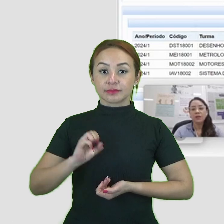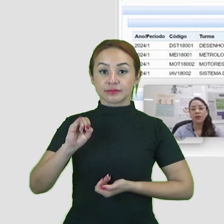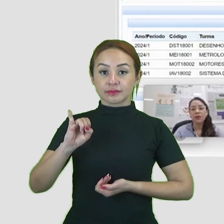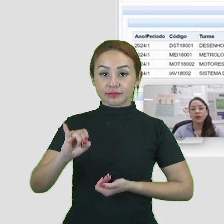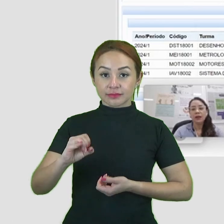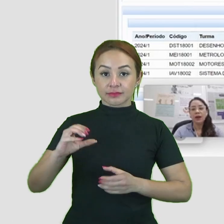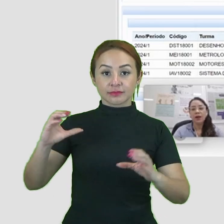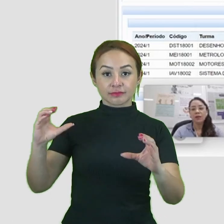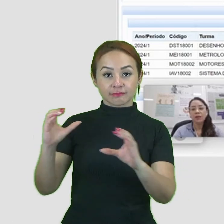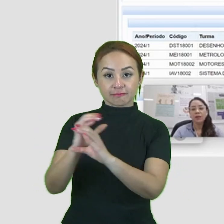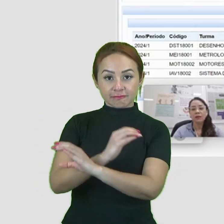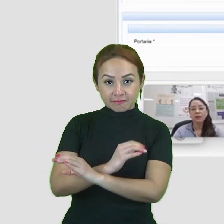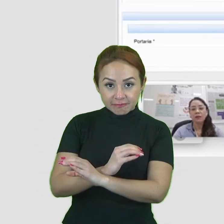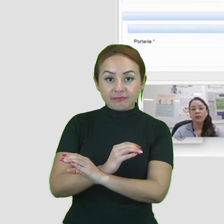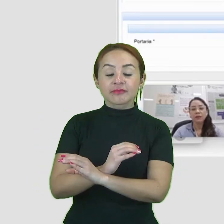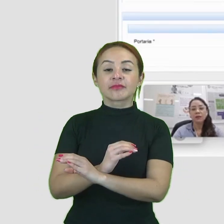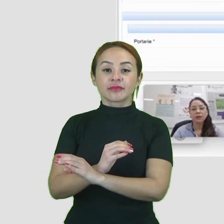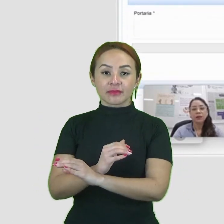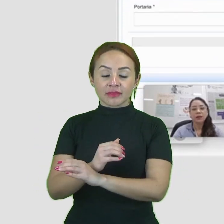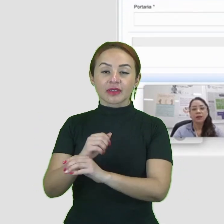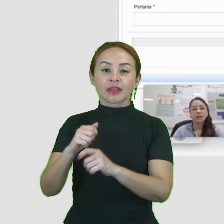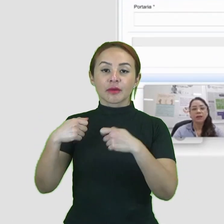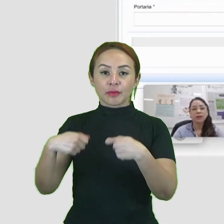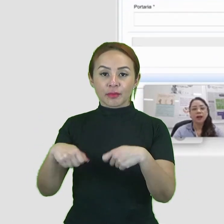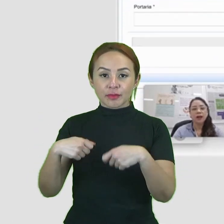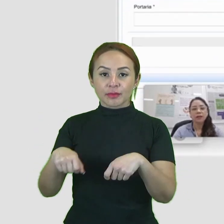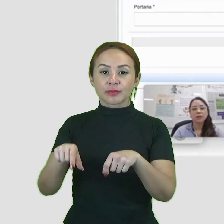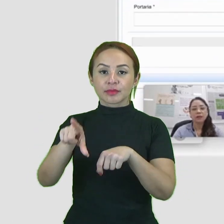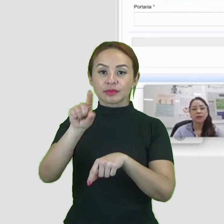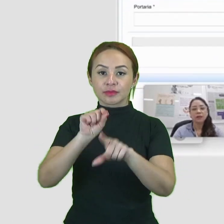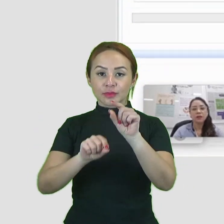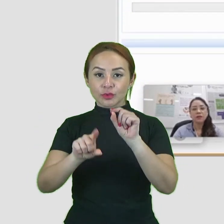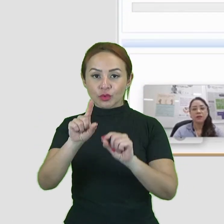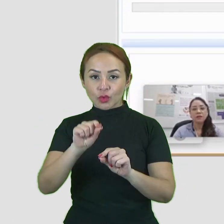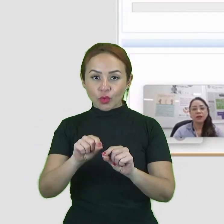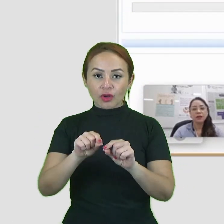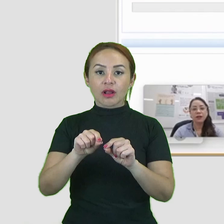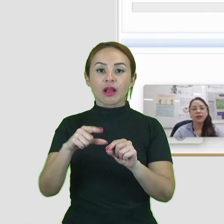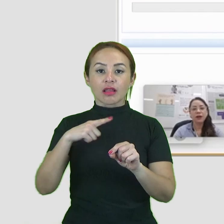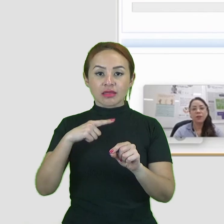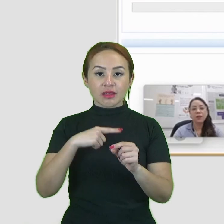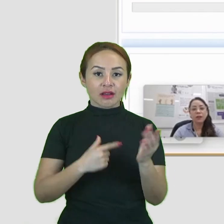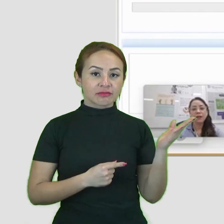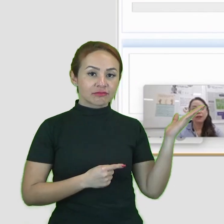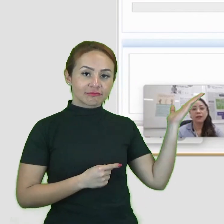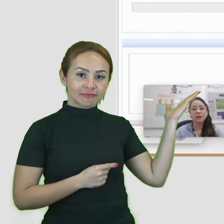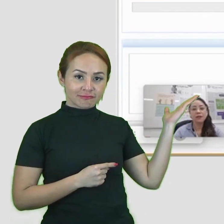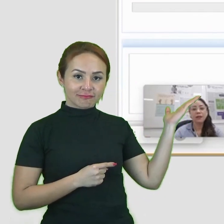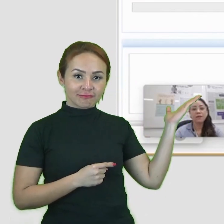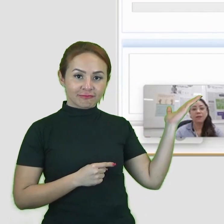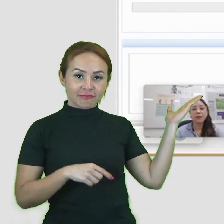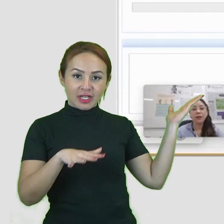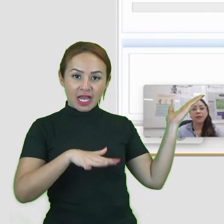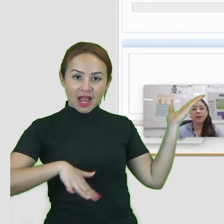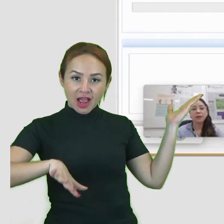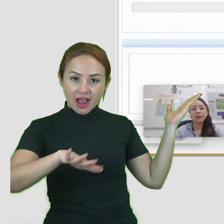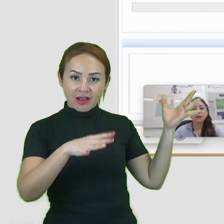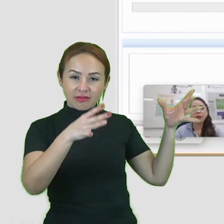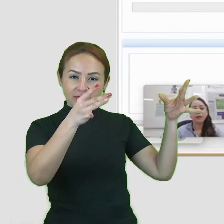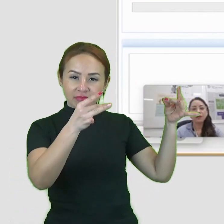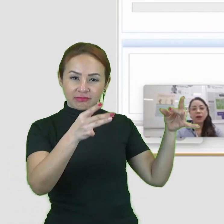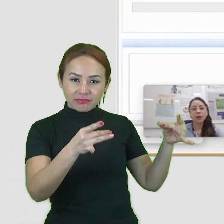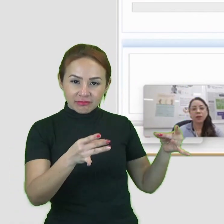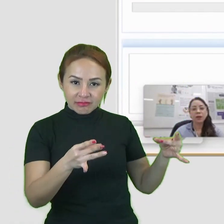dizer se foi integral. Então, nesse caso, né, a gente já vai ter aqui o campo para descrever, né,